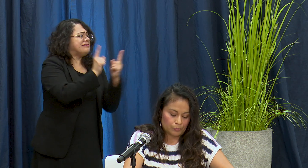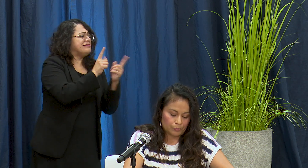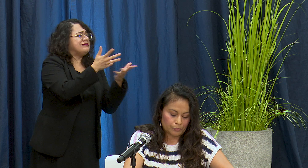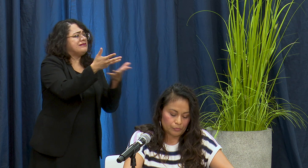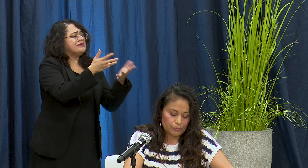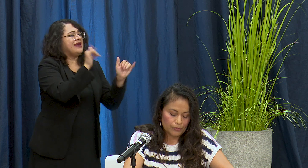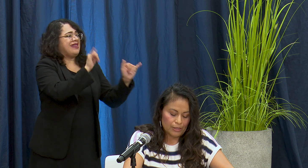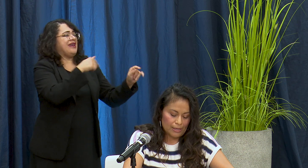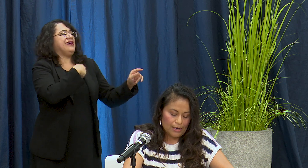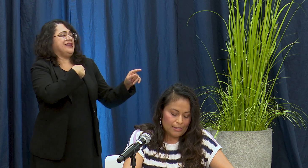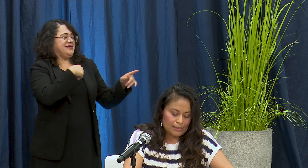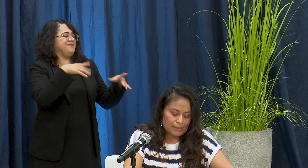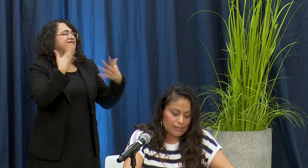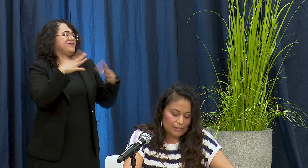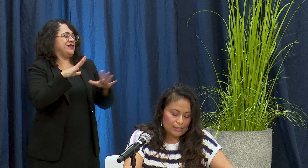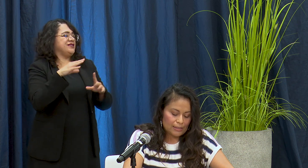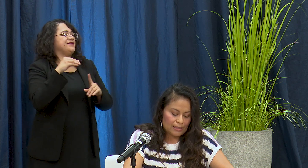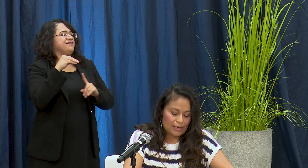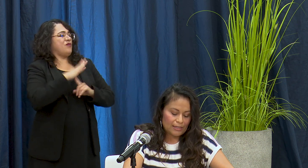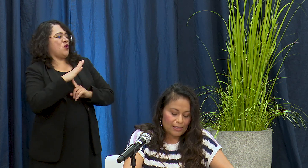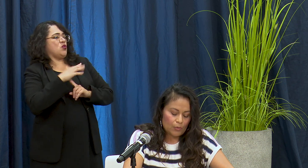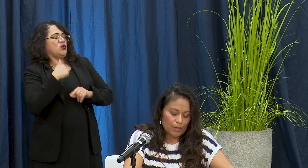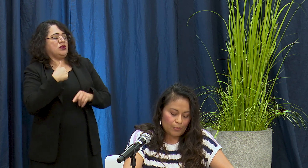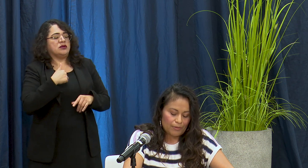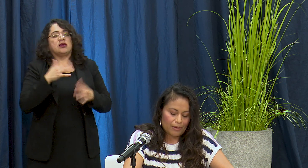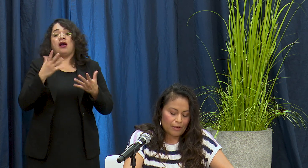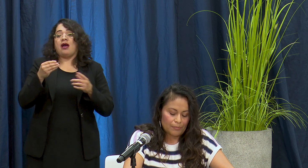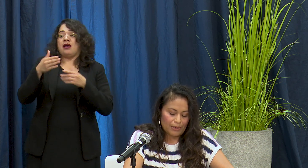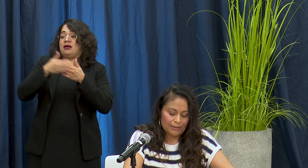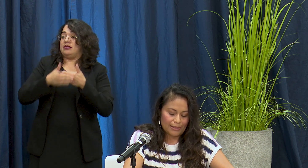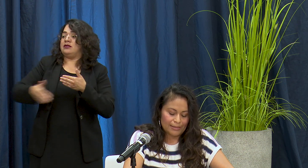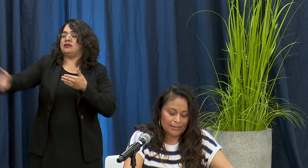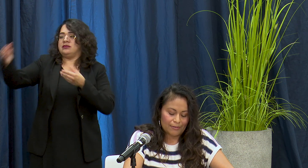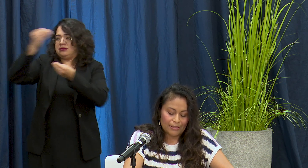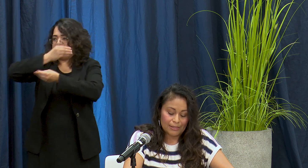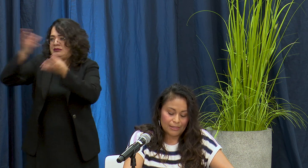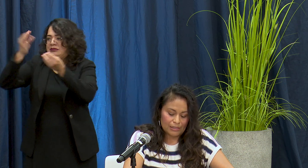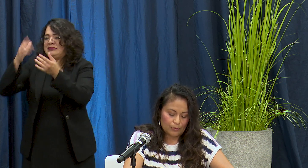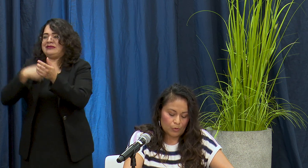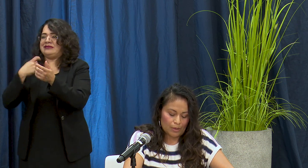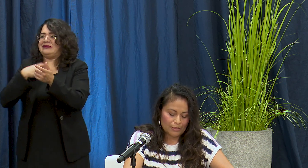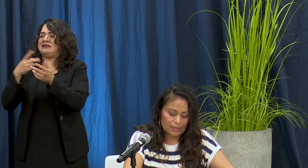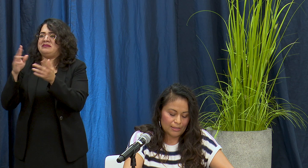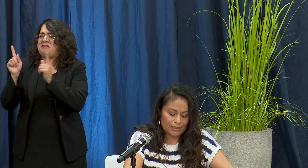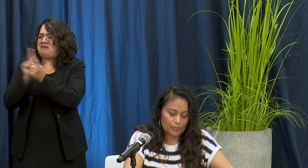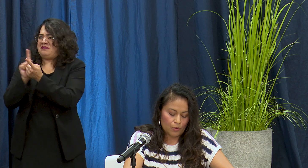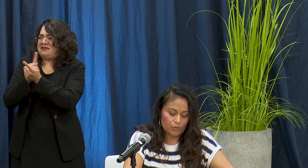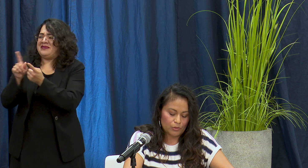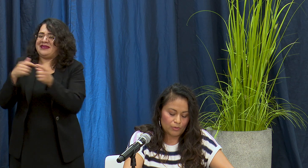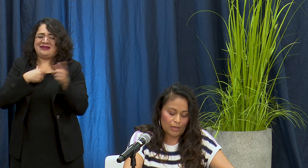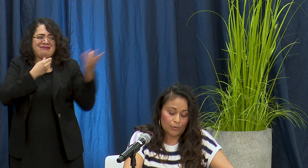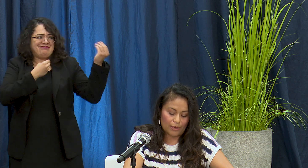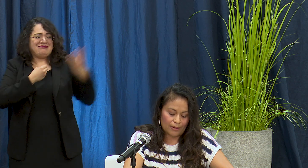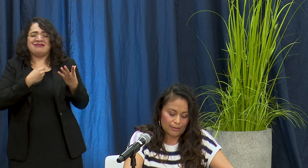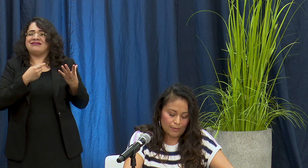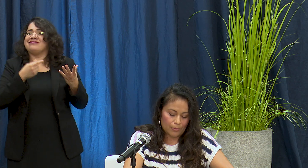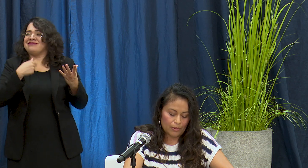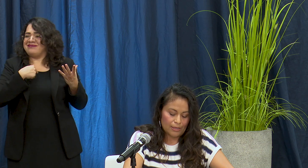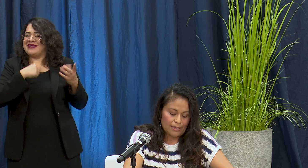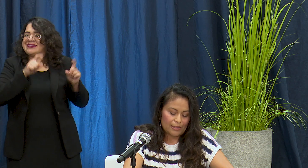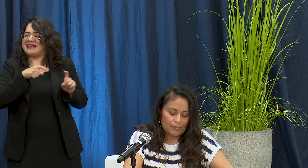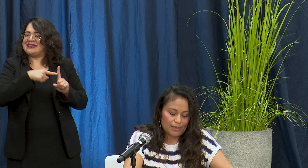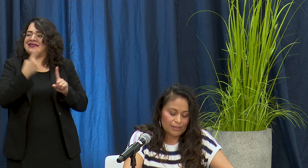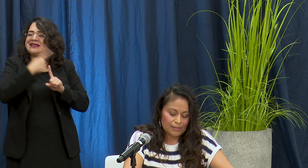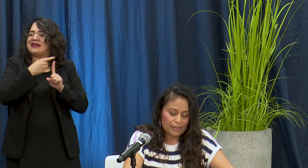aislamiento. Si realiza una prueba mientras estaban sin síntomas y recibió un resultado